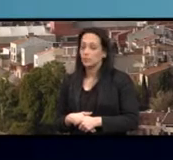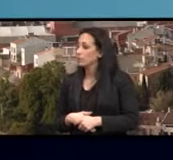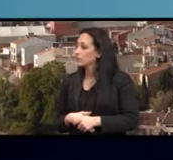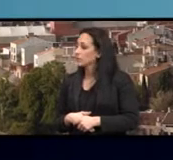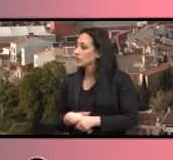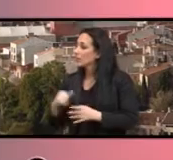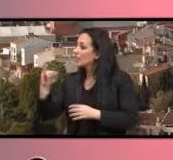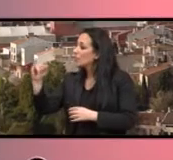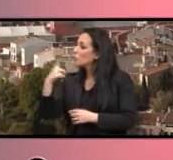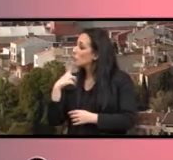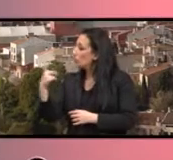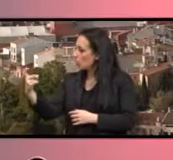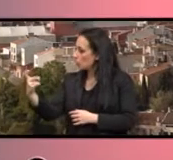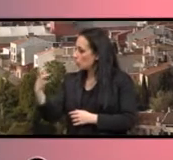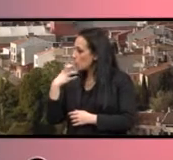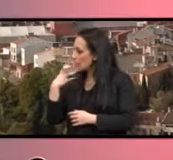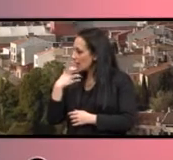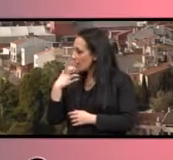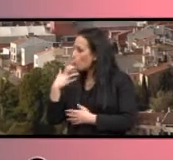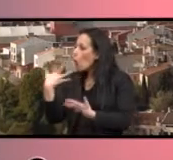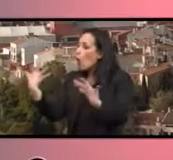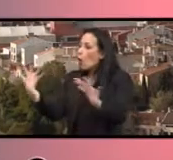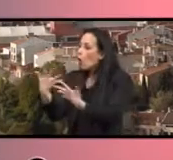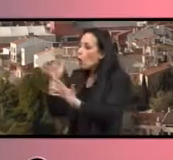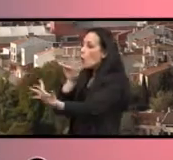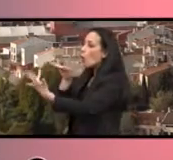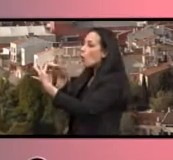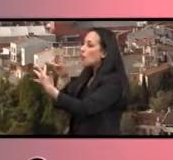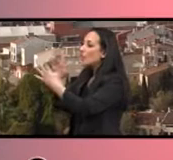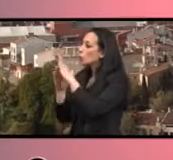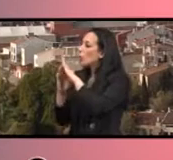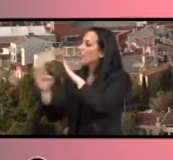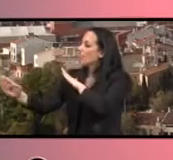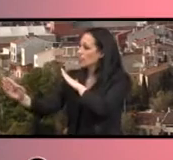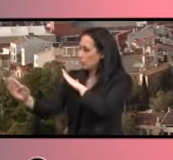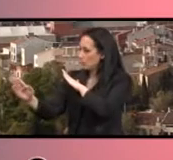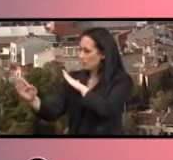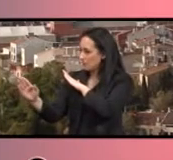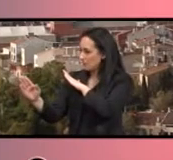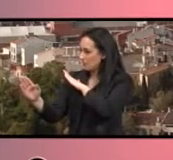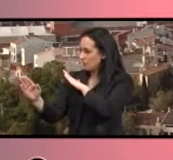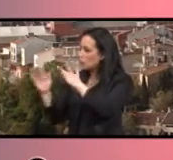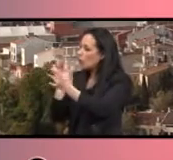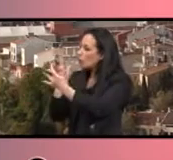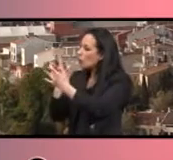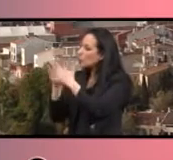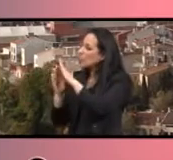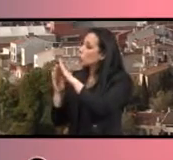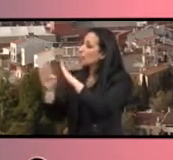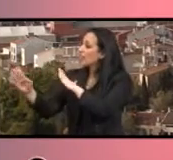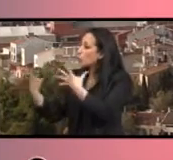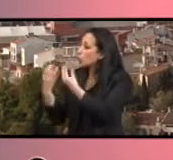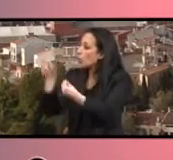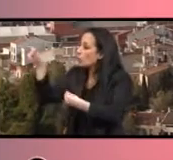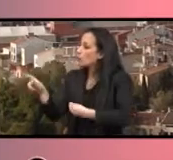I quina és la manera d'adreçar-nos directament amb aquesta persona? Jo penso que l'Antoni és això. Com puc ajudar? Com m'adreço? El